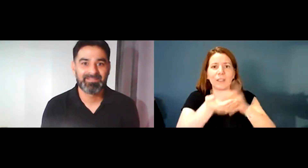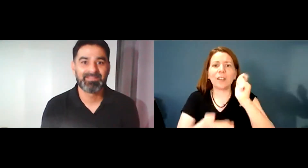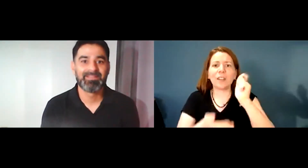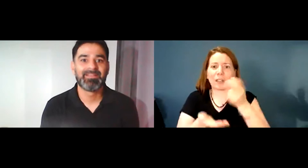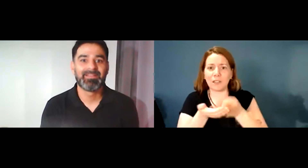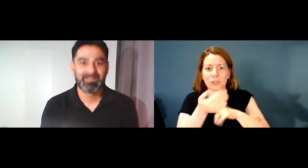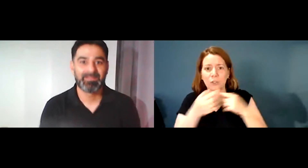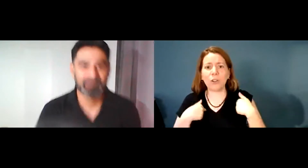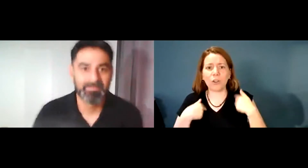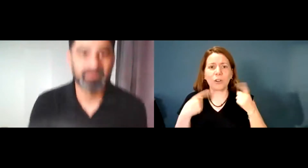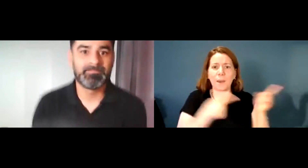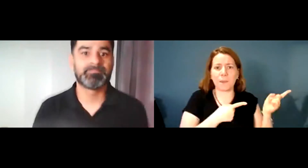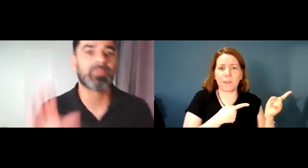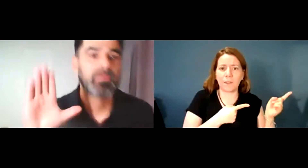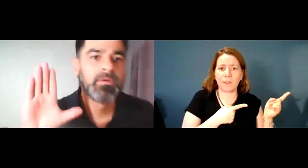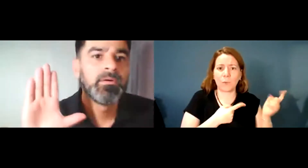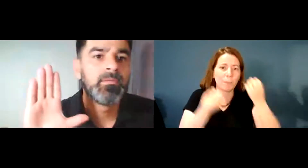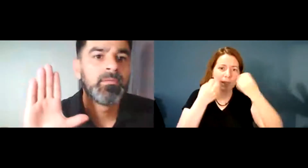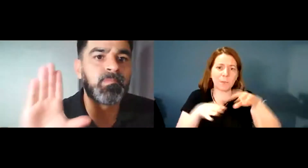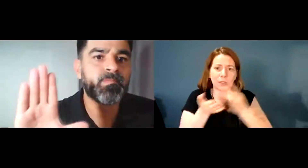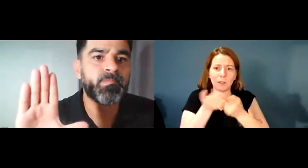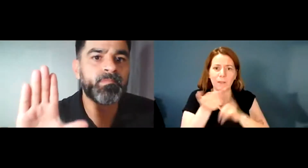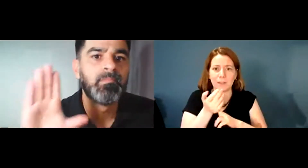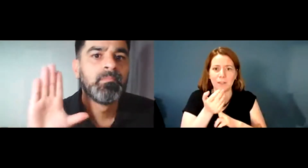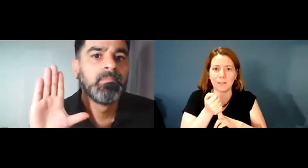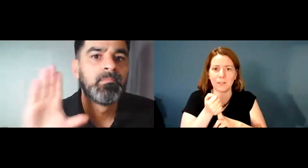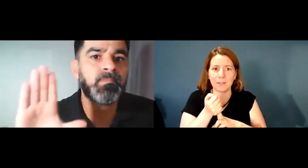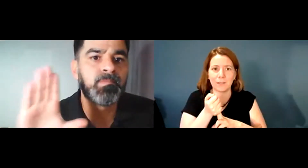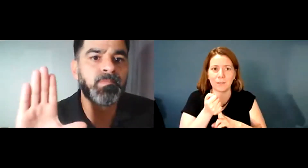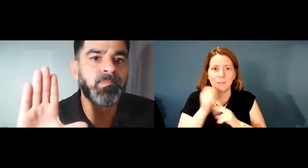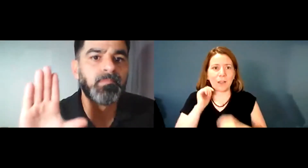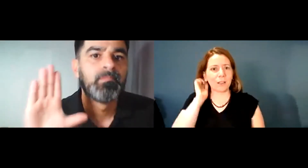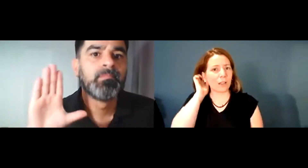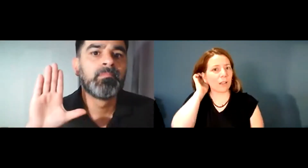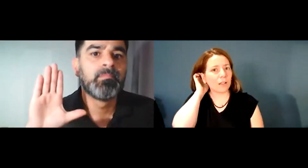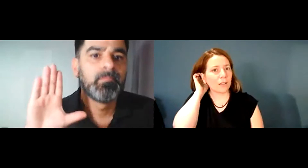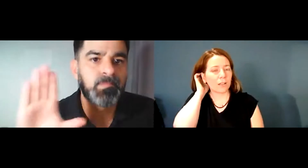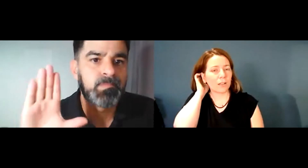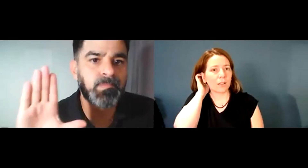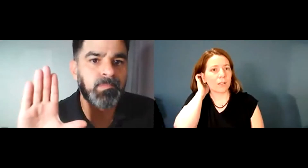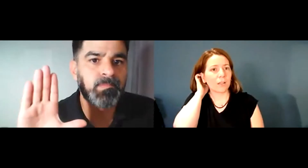¿Otra vez? ¿Yo o Javi? ¿O empezamos otra vez? Cualquiera.